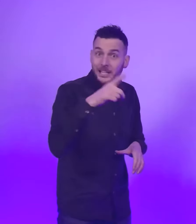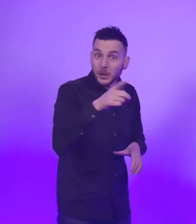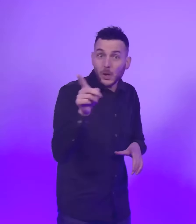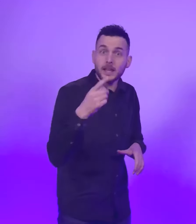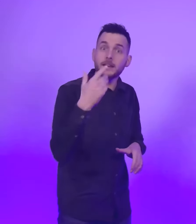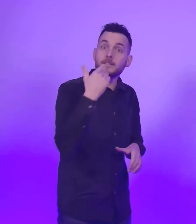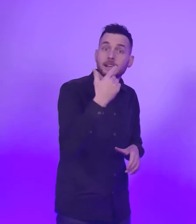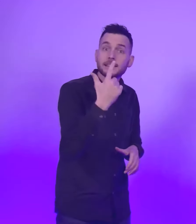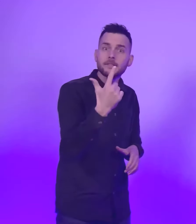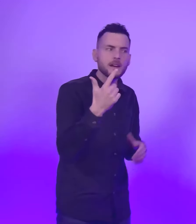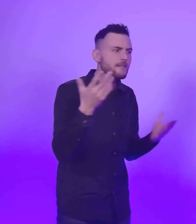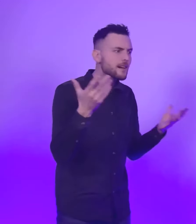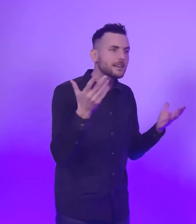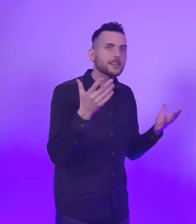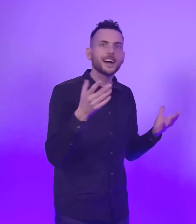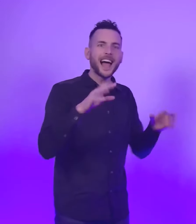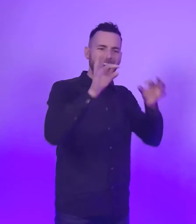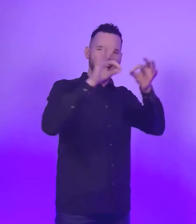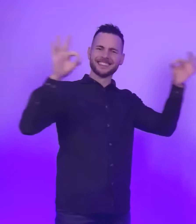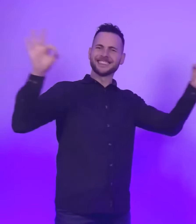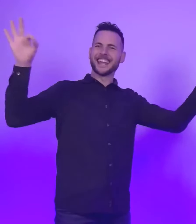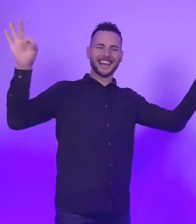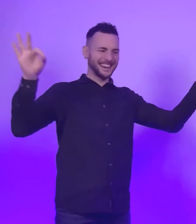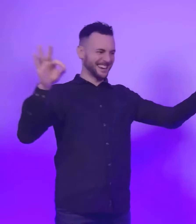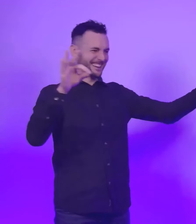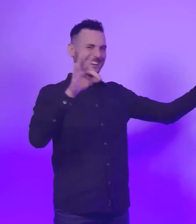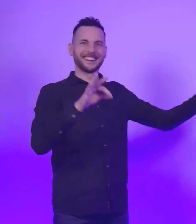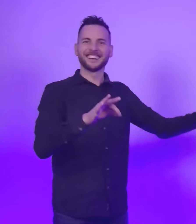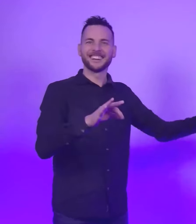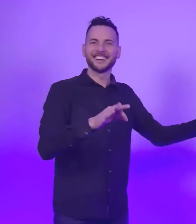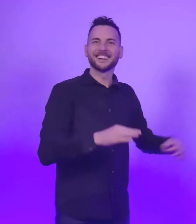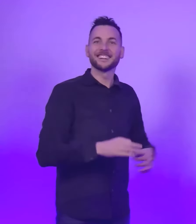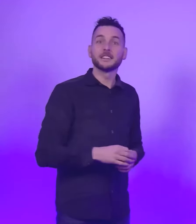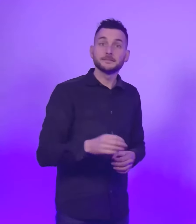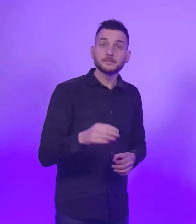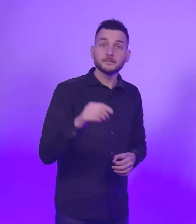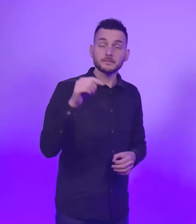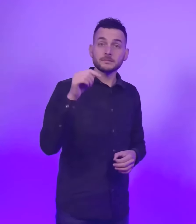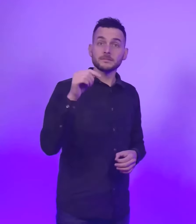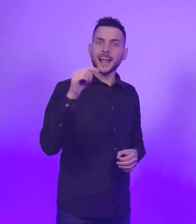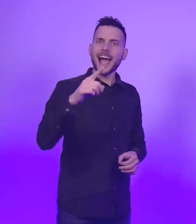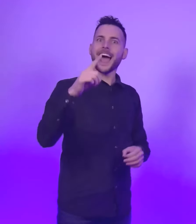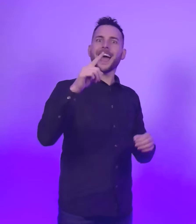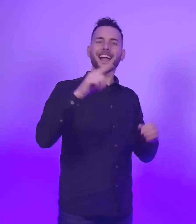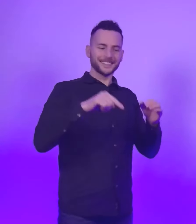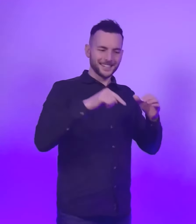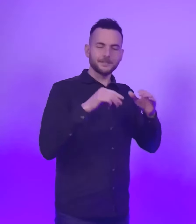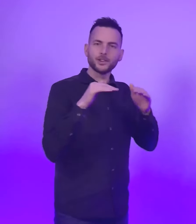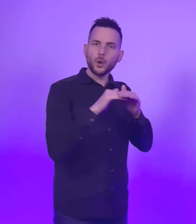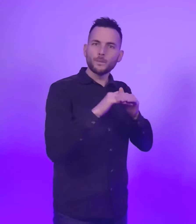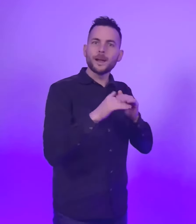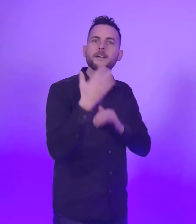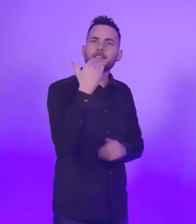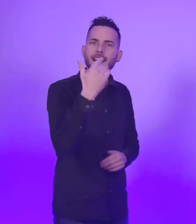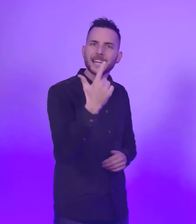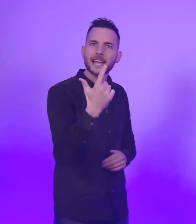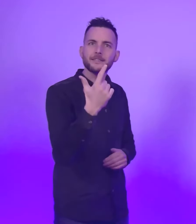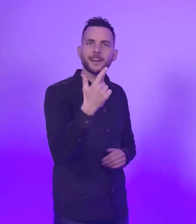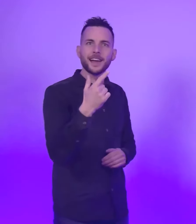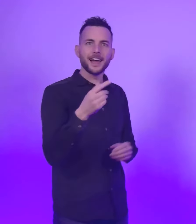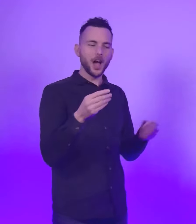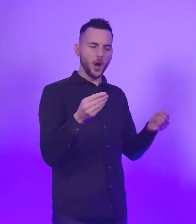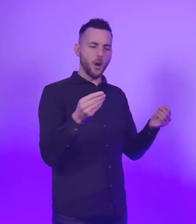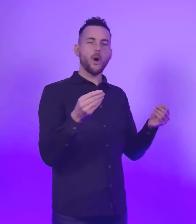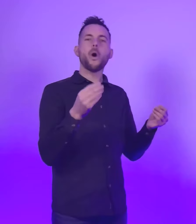die nou? Kom jouw slinger tegen. Want dat was ja, jouw talent, mijn dansslinger, ja. Hé, hey, hier ligt die verstopt. Vraag 7. Hier zo.